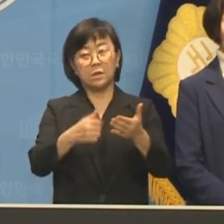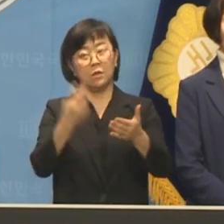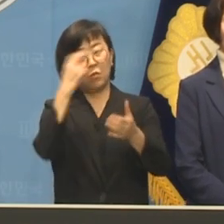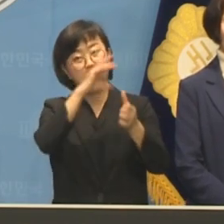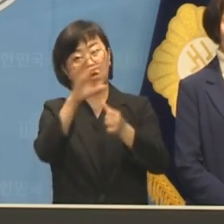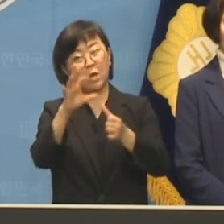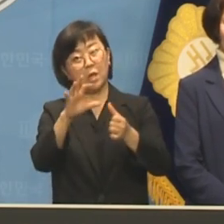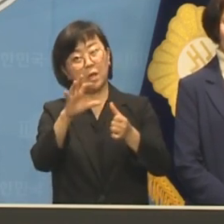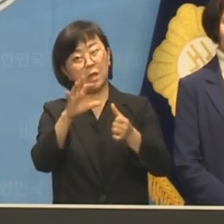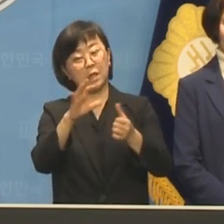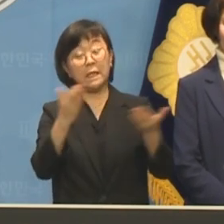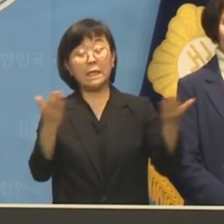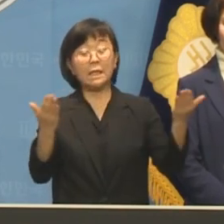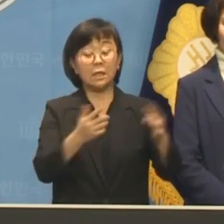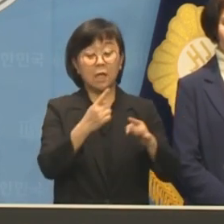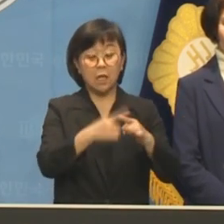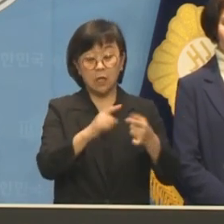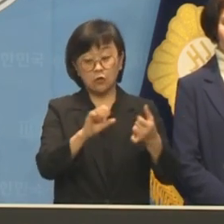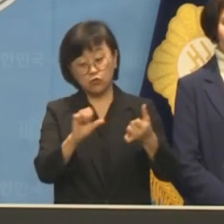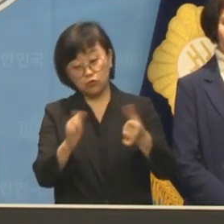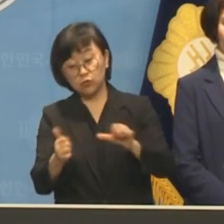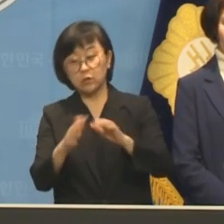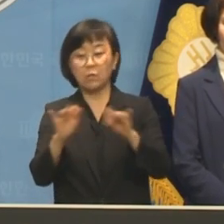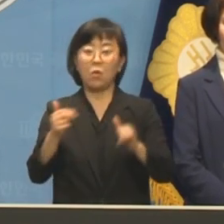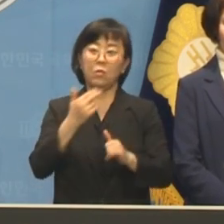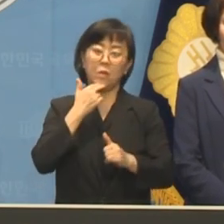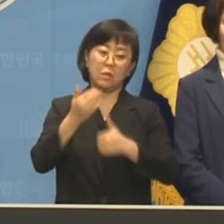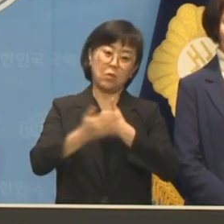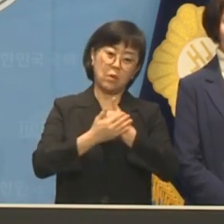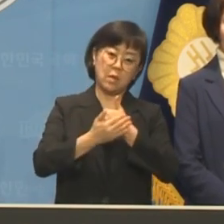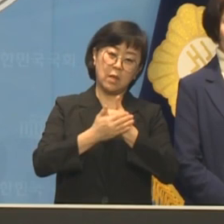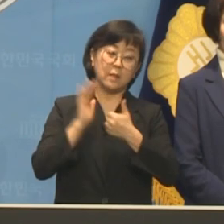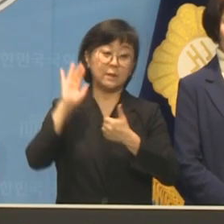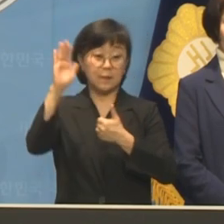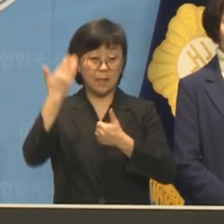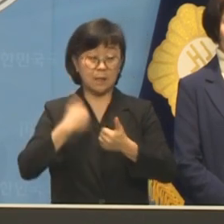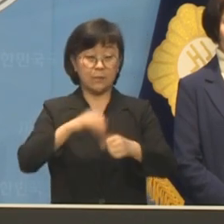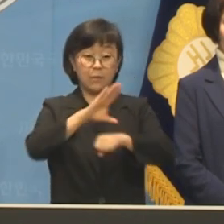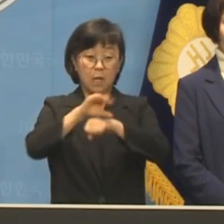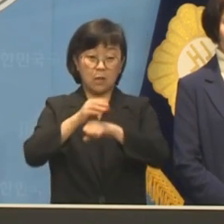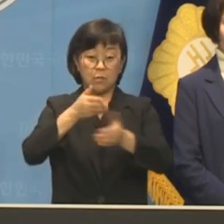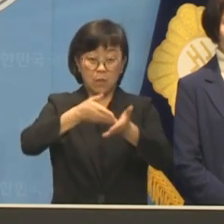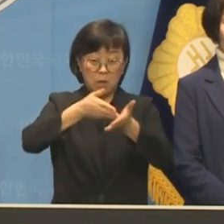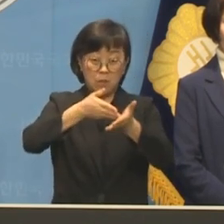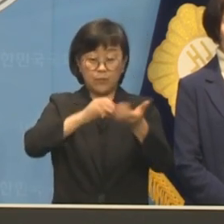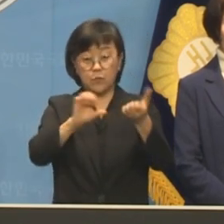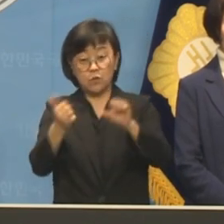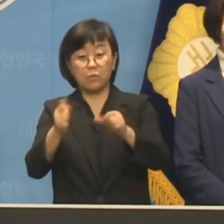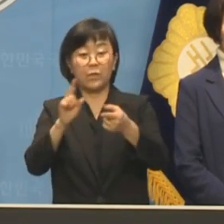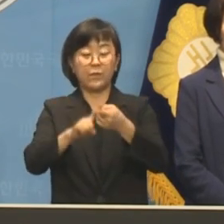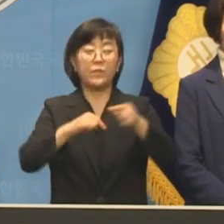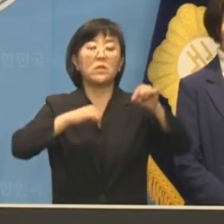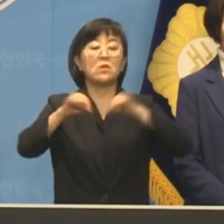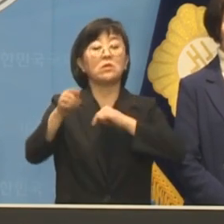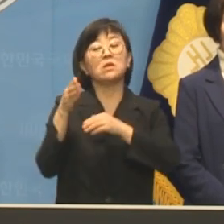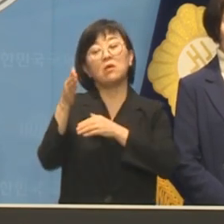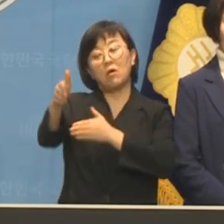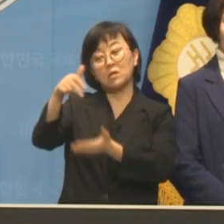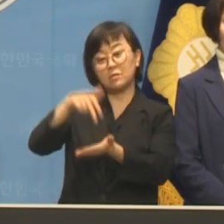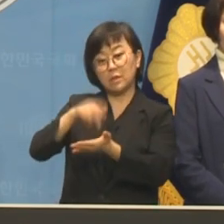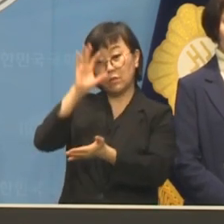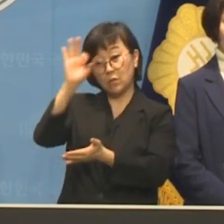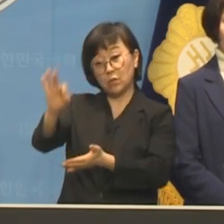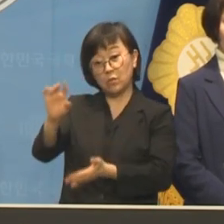소방관이 없도록 도와주십시오. 최근 언론을 통해 소방관 순직 사고에 대한 정치권의 입장을